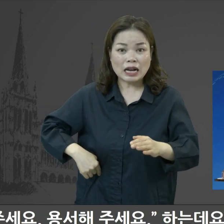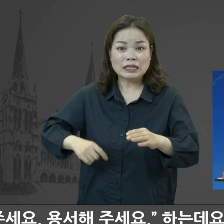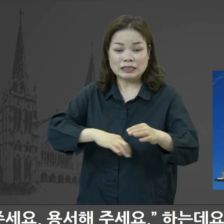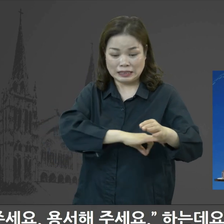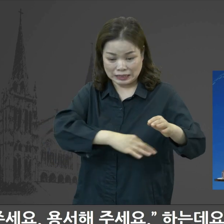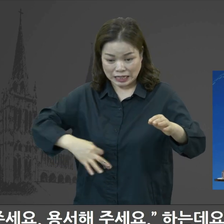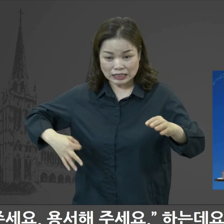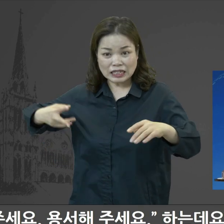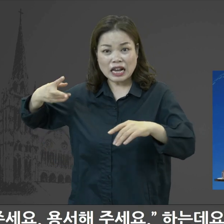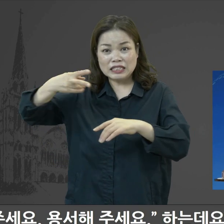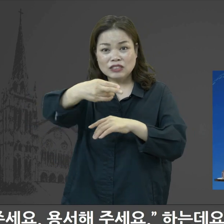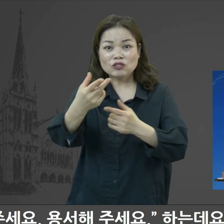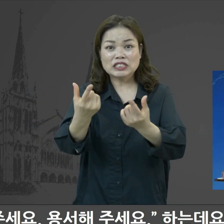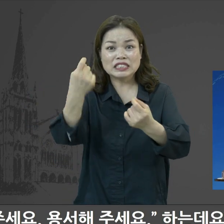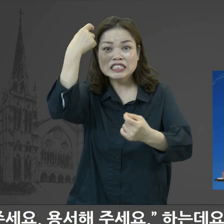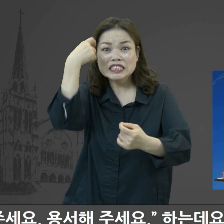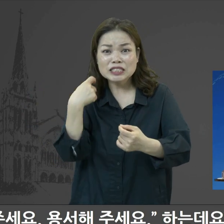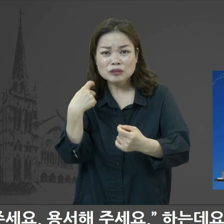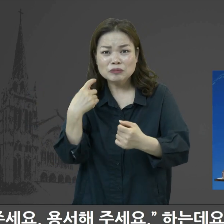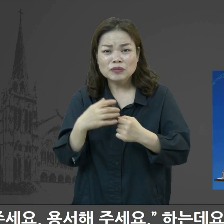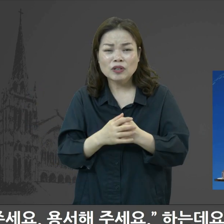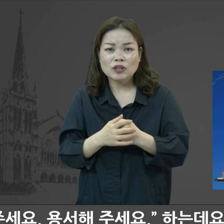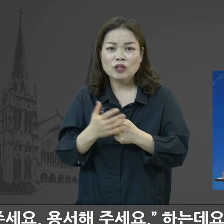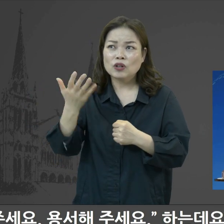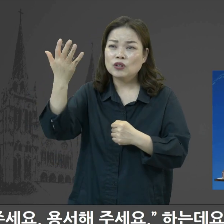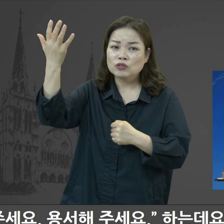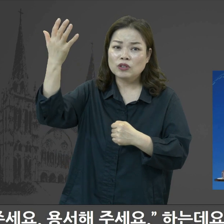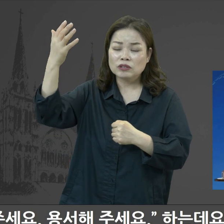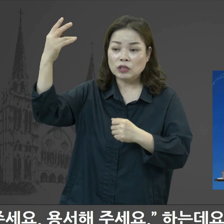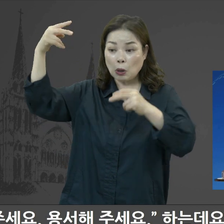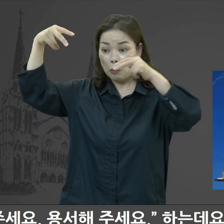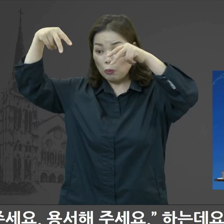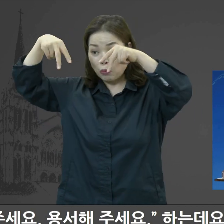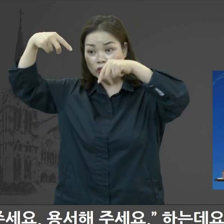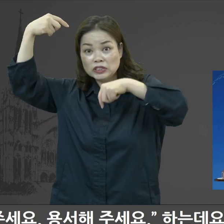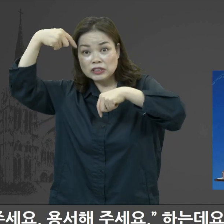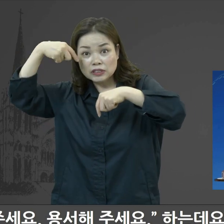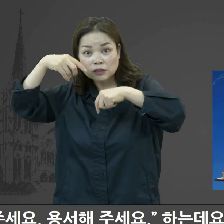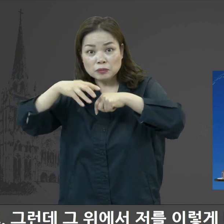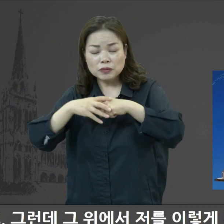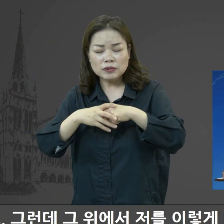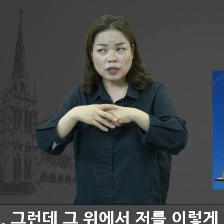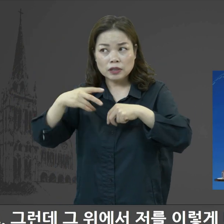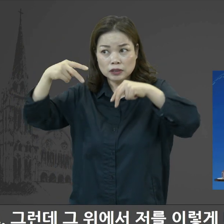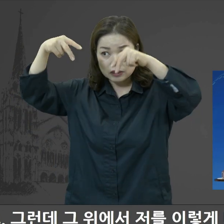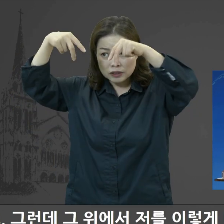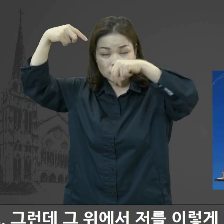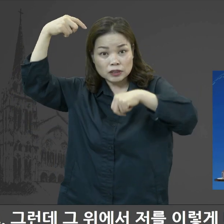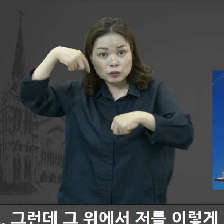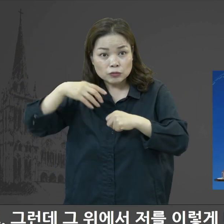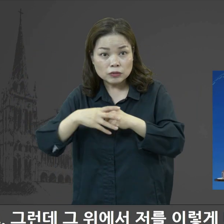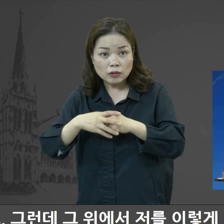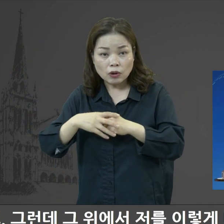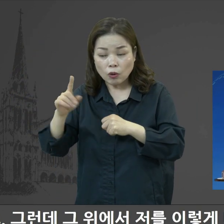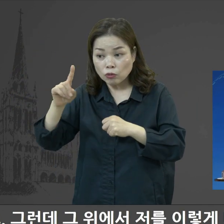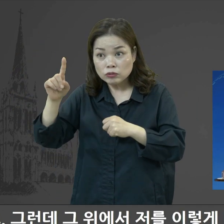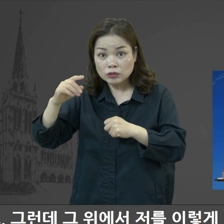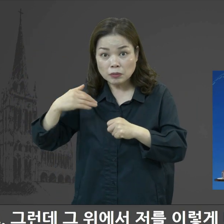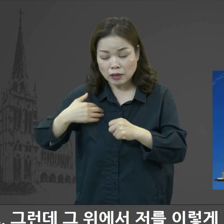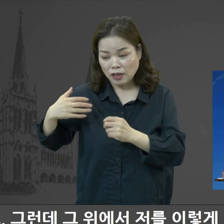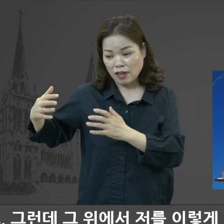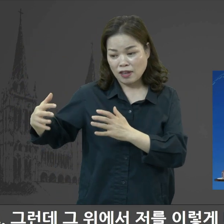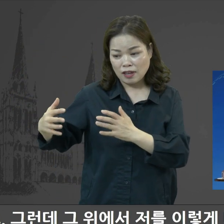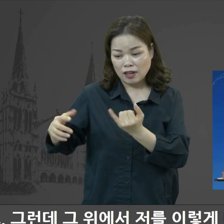같아요. 그런데 그 위에서 저를 이렇게 내려다보는 것 같은 그런 느낌이 들었던 분이요, 갑자기 어느 틈엔가 제